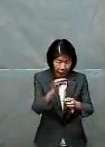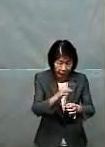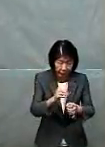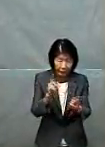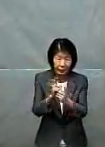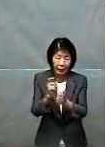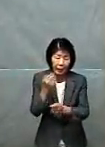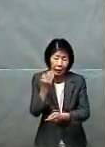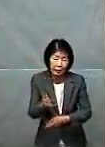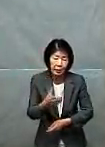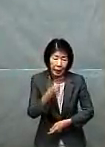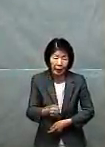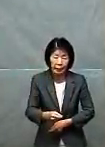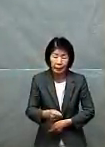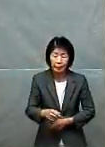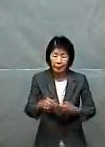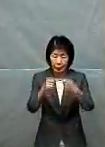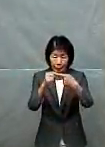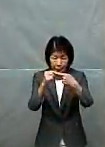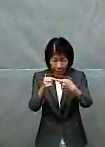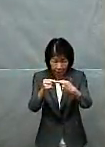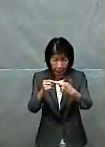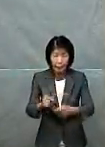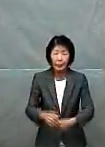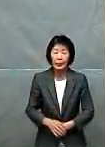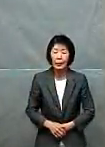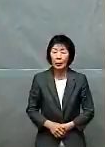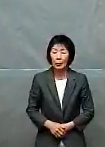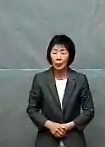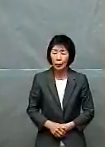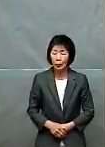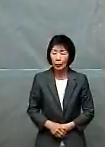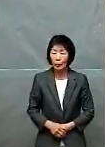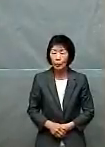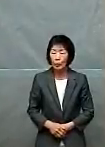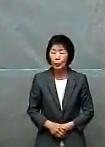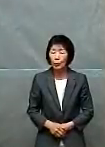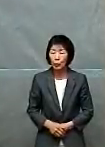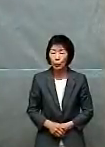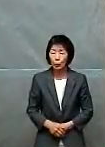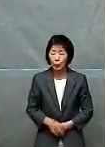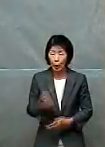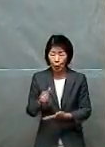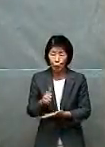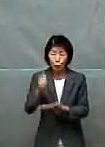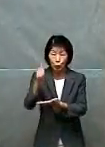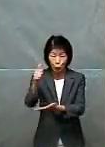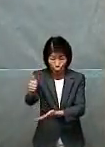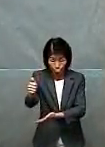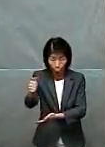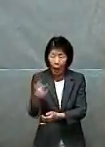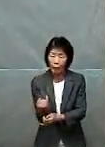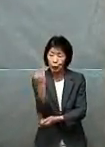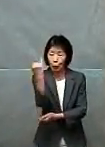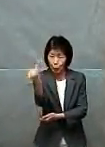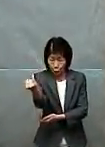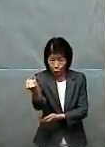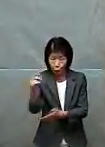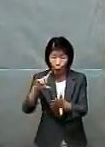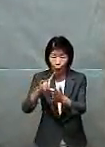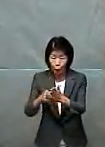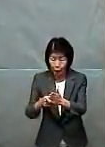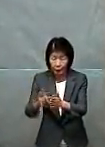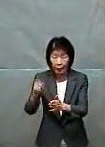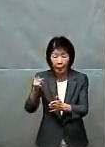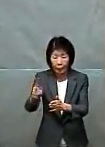ですけども、 はい、 まず第一点ですけども、 はい、 出張に際して職務